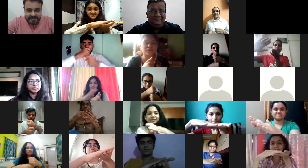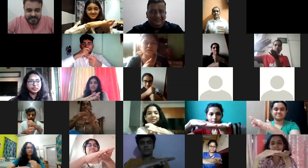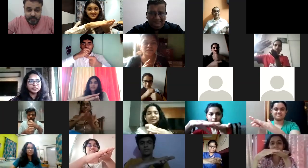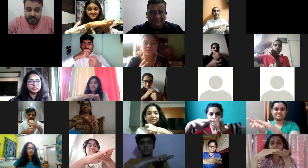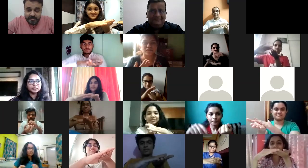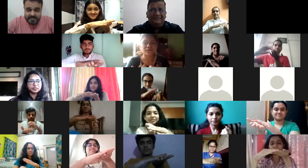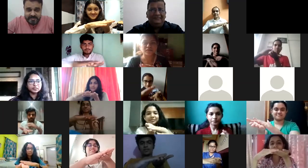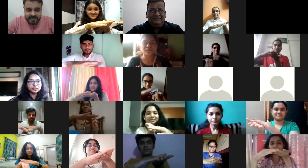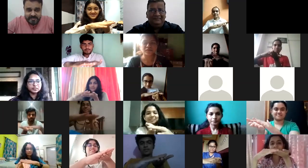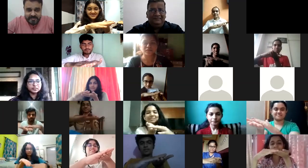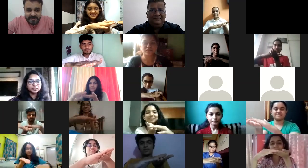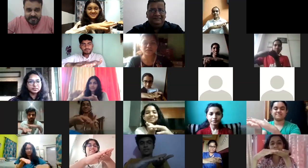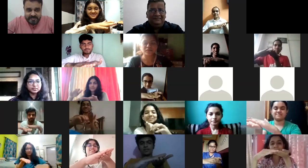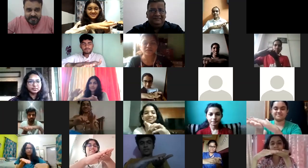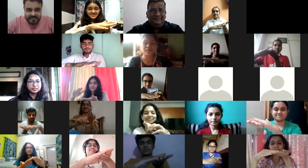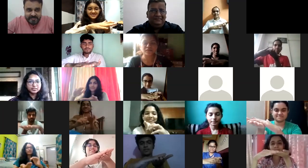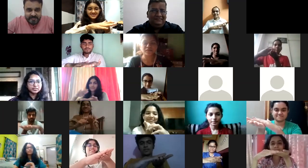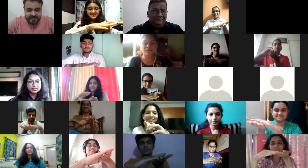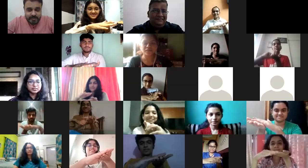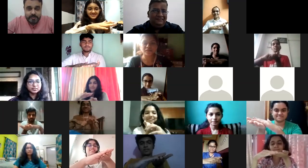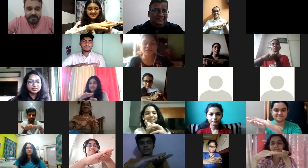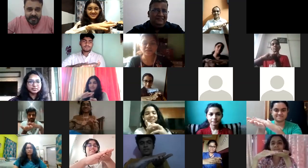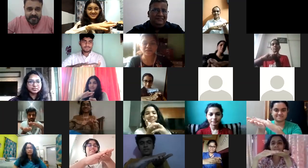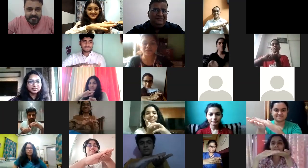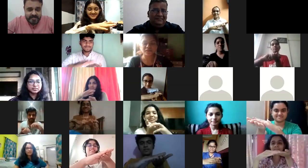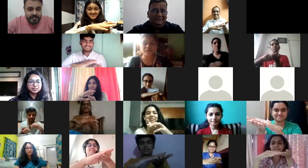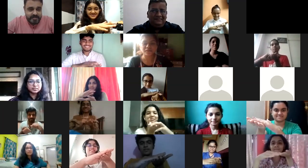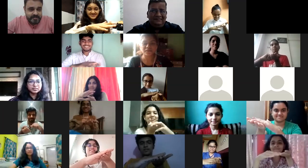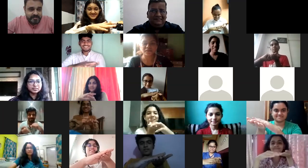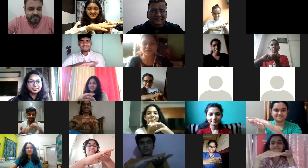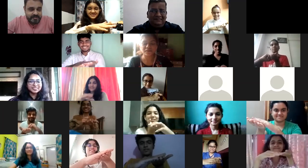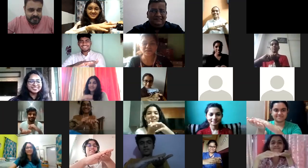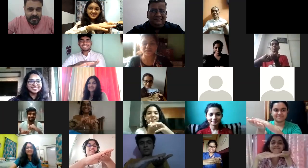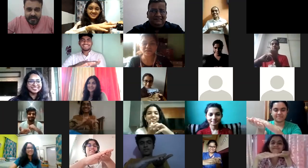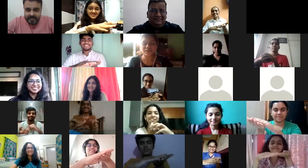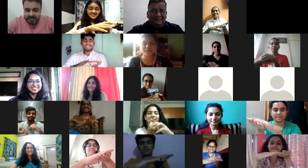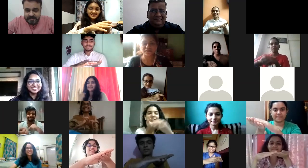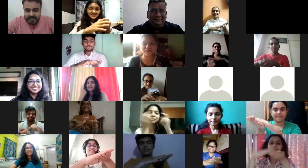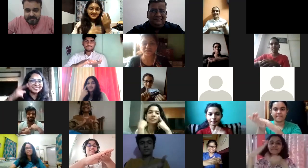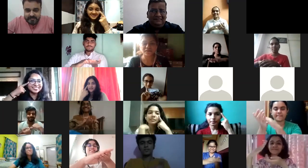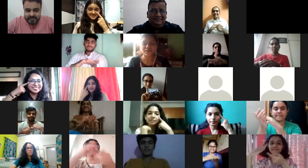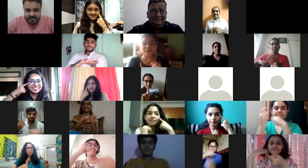Only once. नहीं तो सफाई की निशानी हो जाएगी. I.